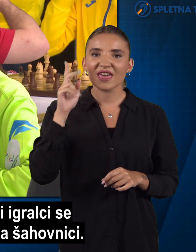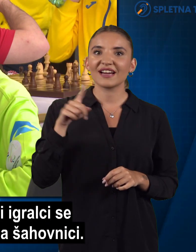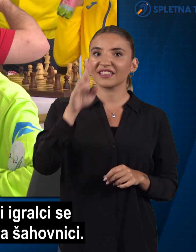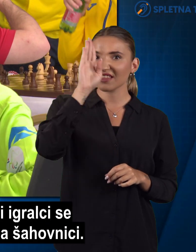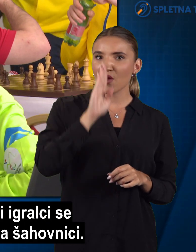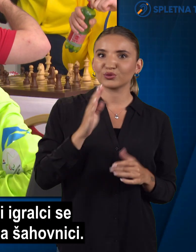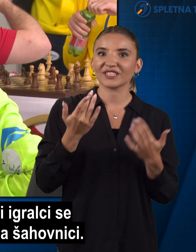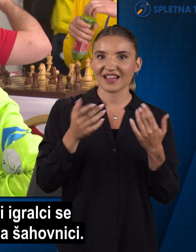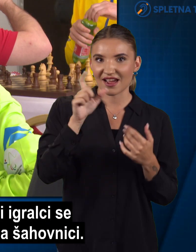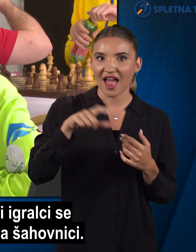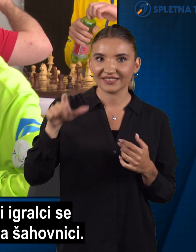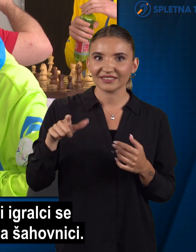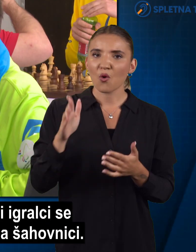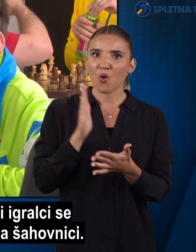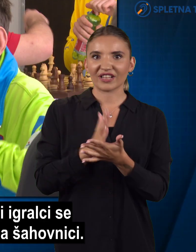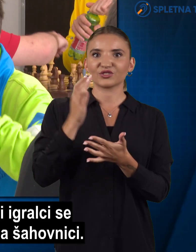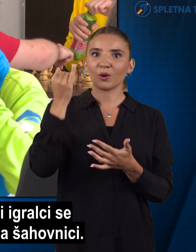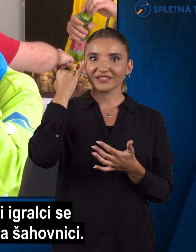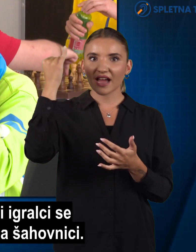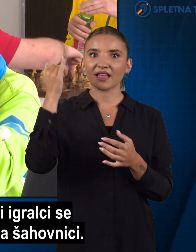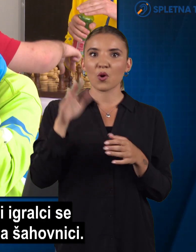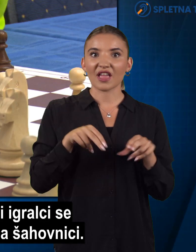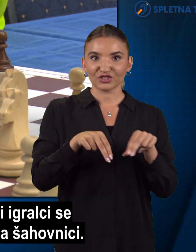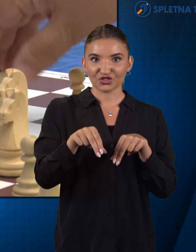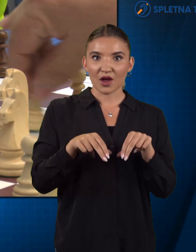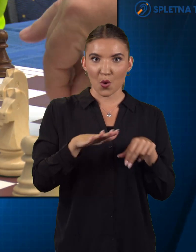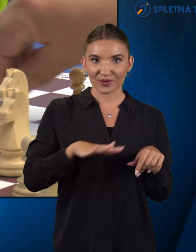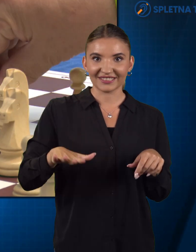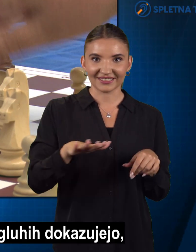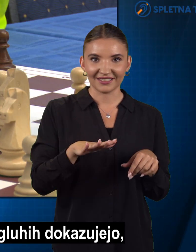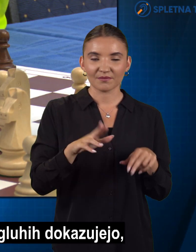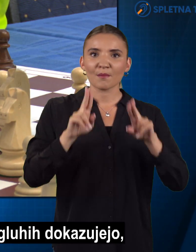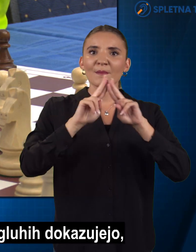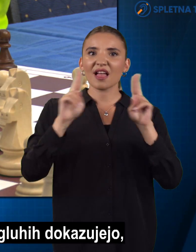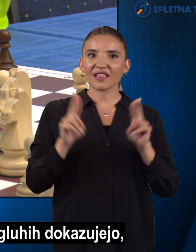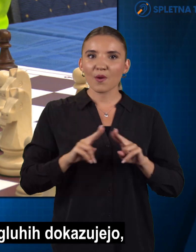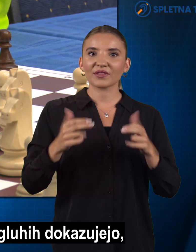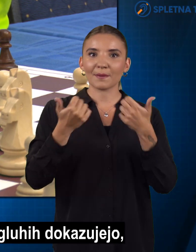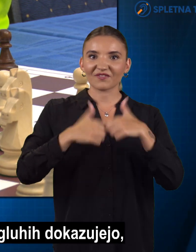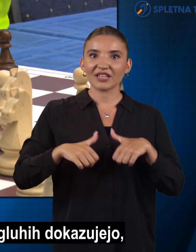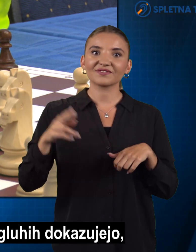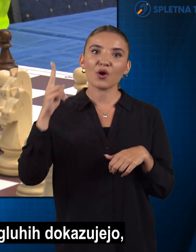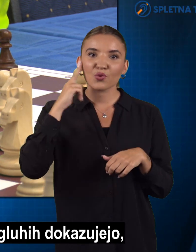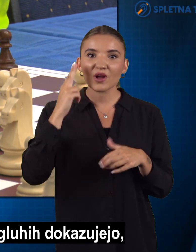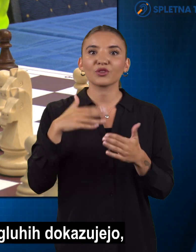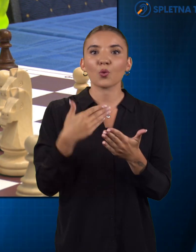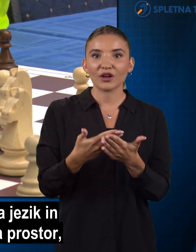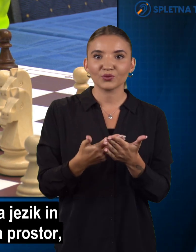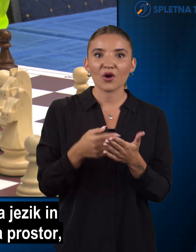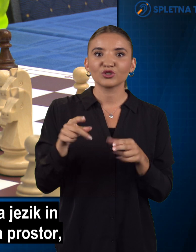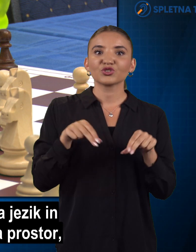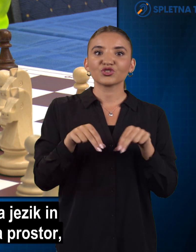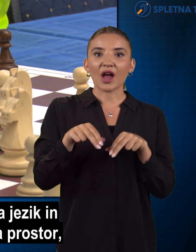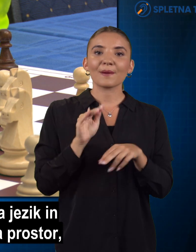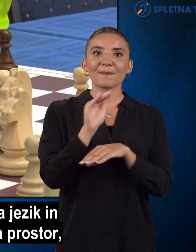Gluhi in naglušni igralci se odlično znajdejo na šahovnici. Mednarodna prvenstva gluhih dokazujejo, da